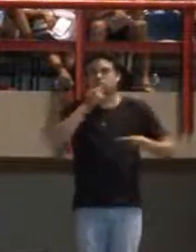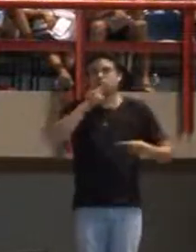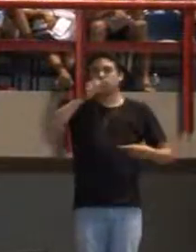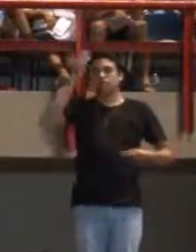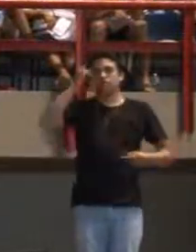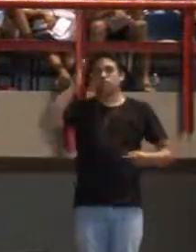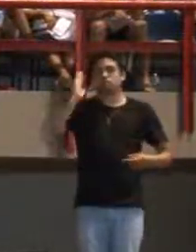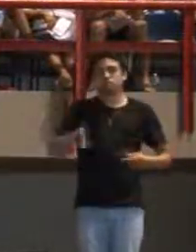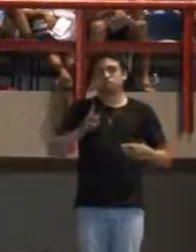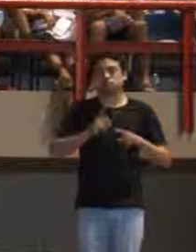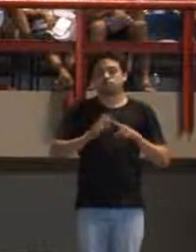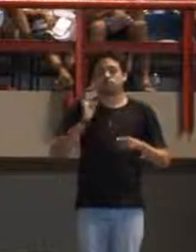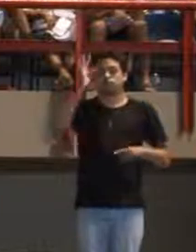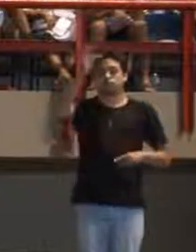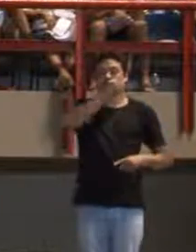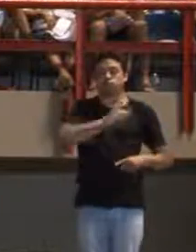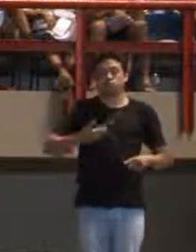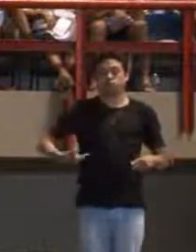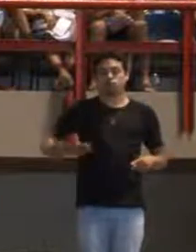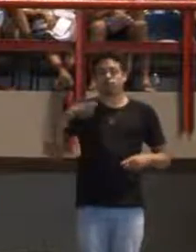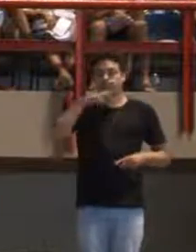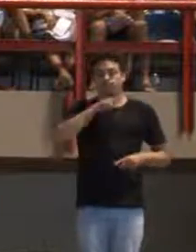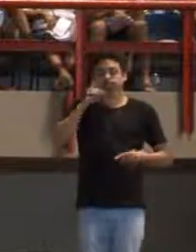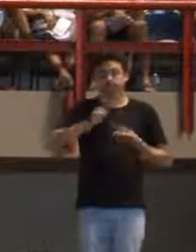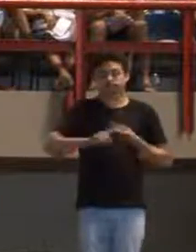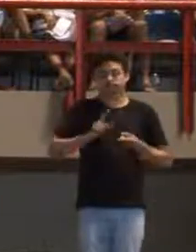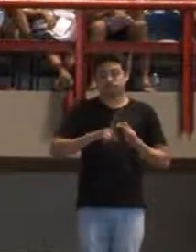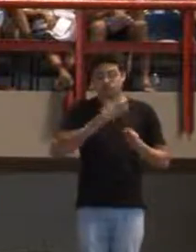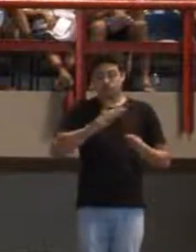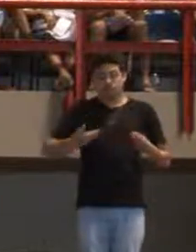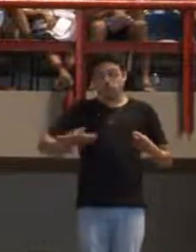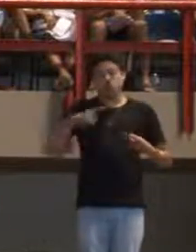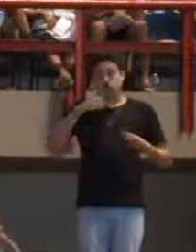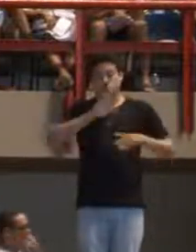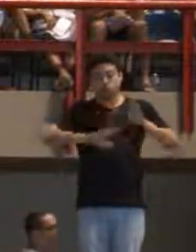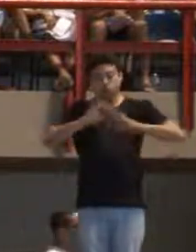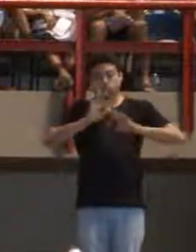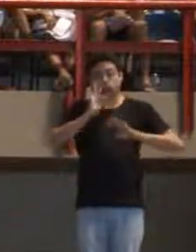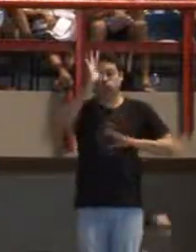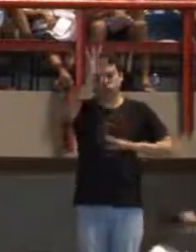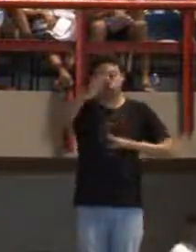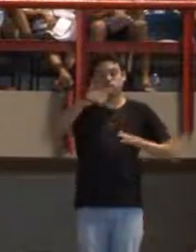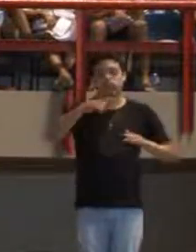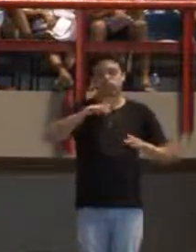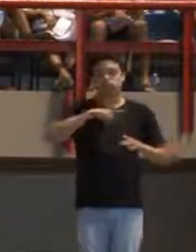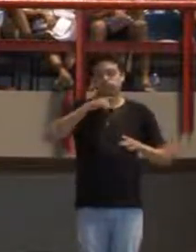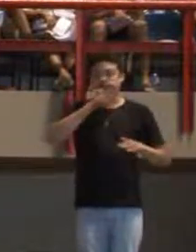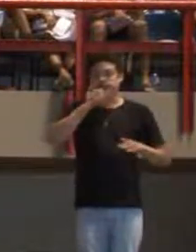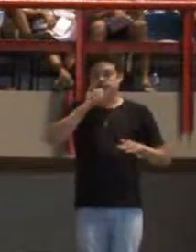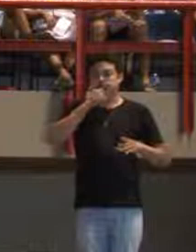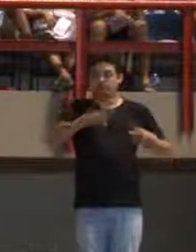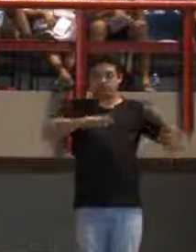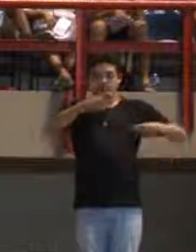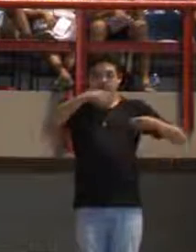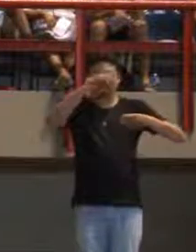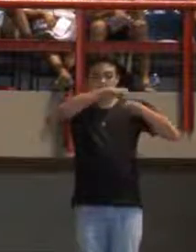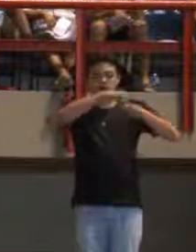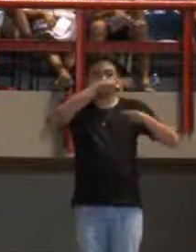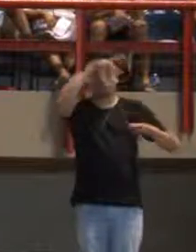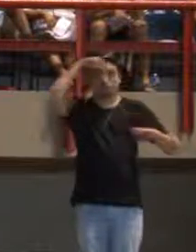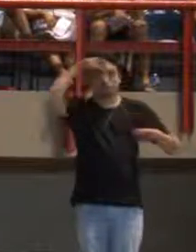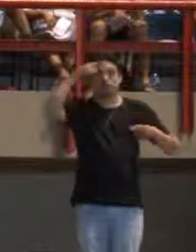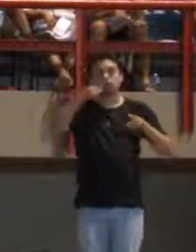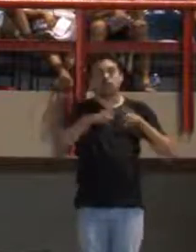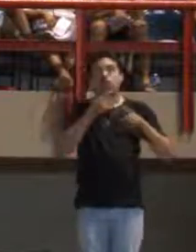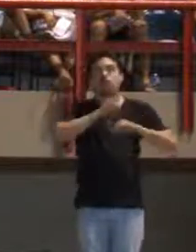disso, é lógico que o governo brasileiro sabe também. E o governo vem se preparando para uma guerra na Amazônia. Ele só não precisa dizer para todo mundo, ei gente, estou me preparando